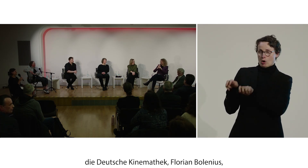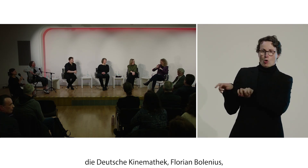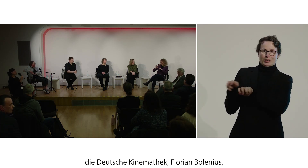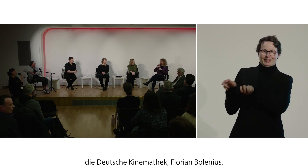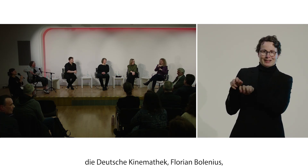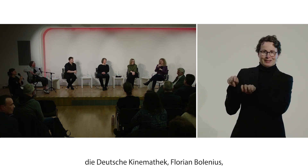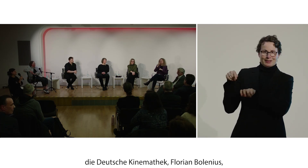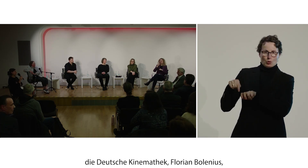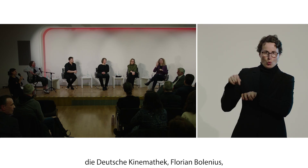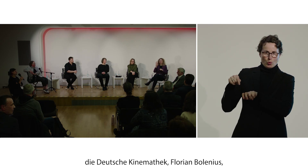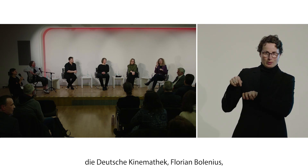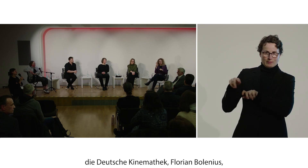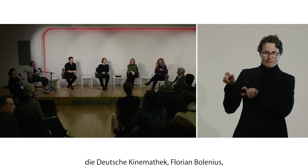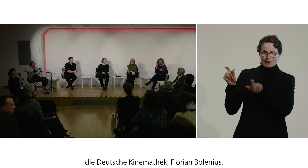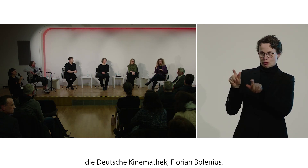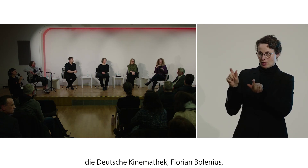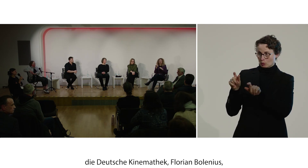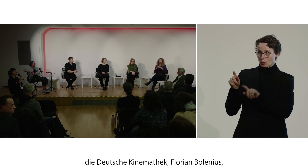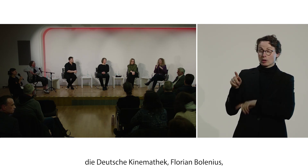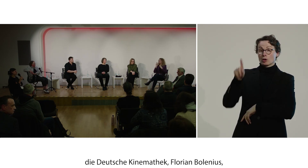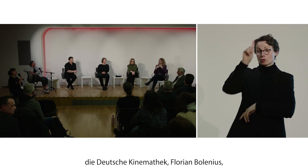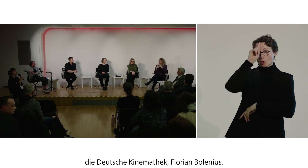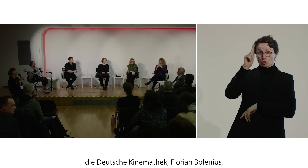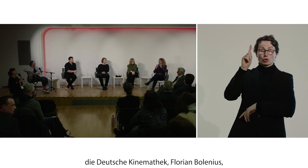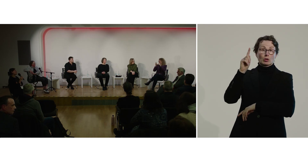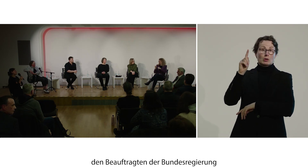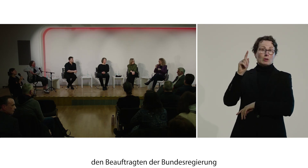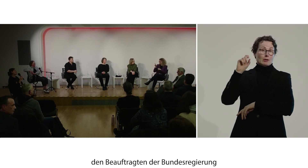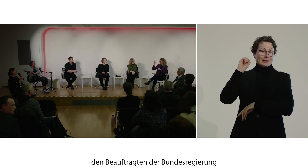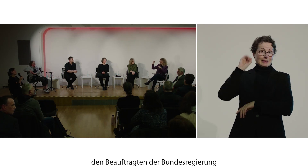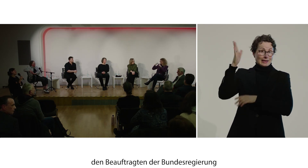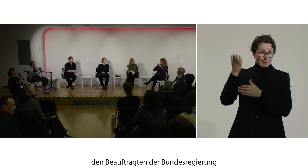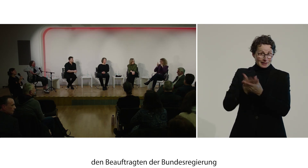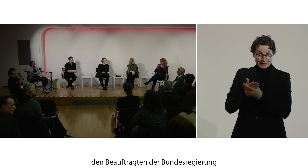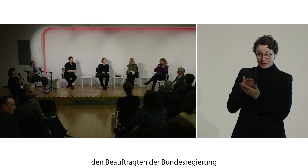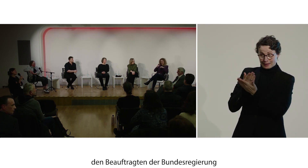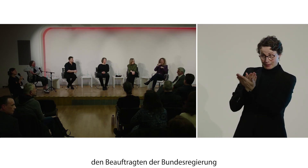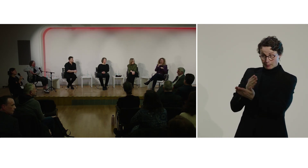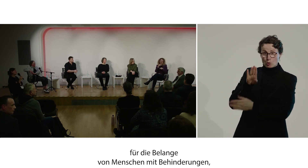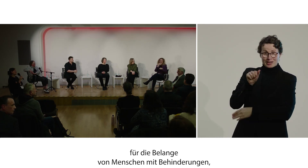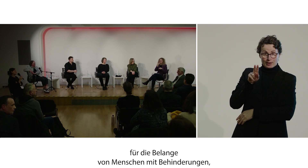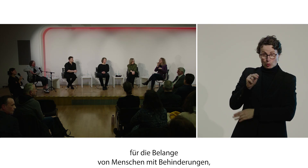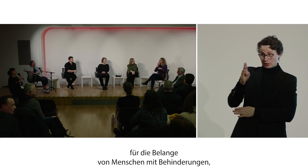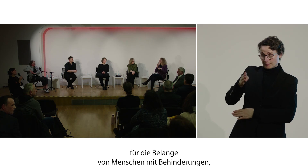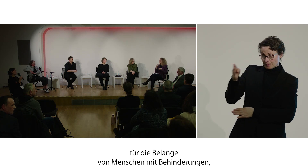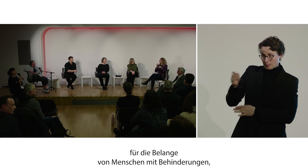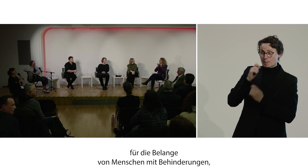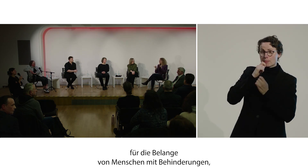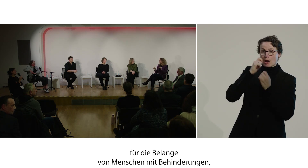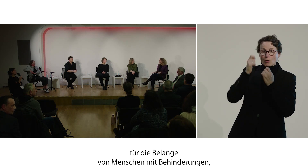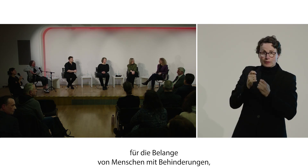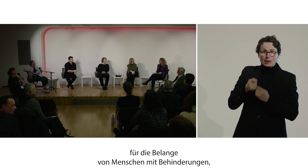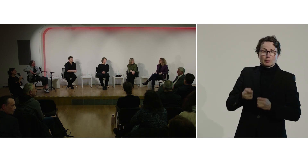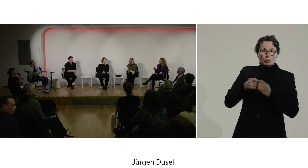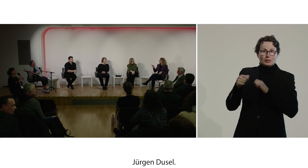Die Deutsche Kinemathek, Florian Bolenius, den Beauftragten der Bundesregierung für die Belange von Menschen mit